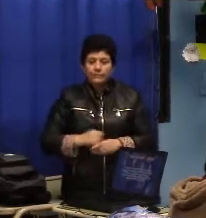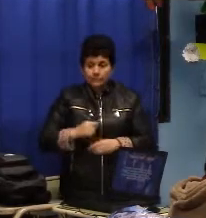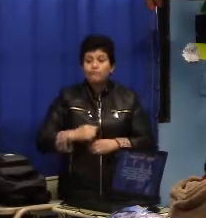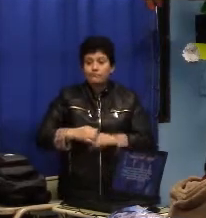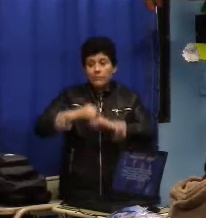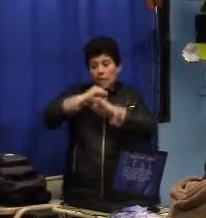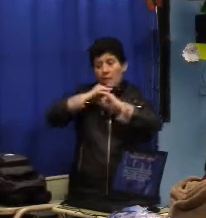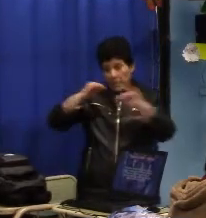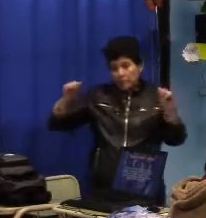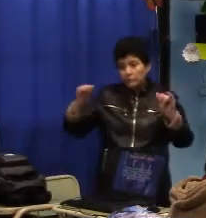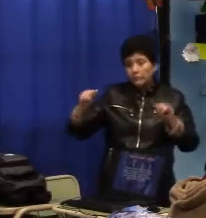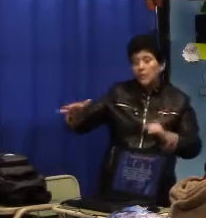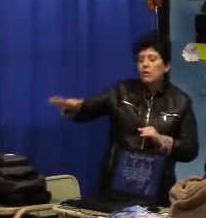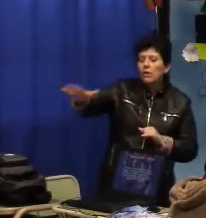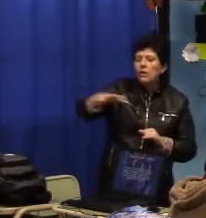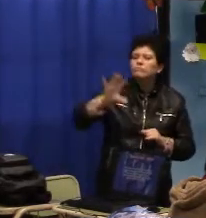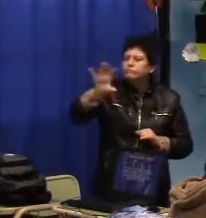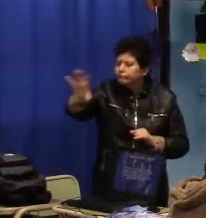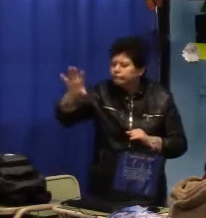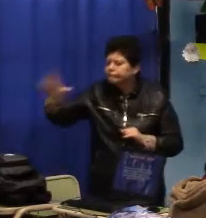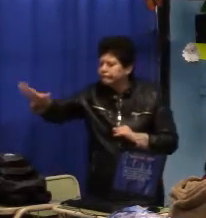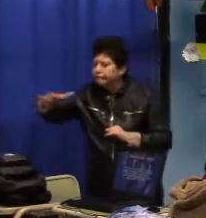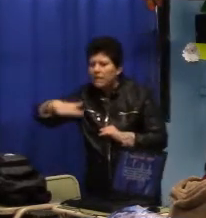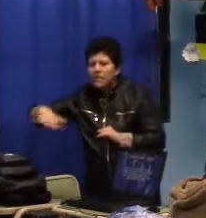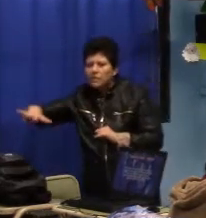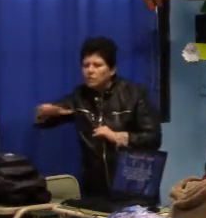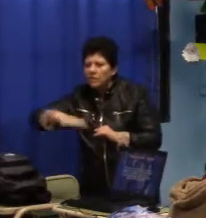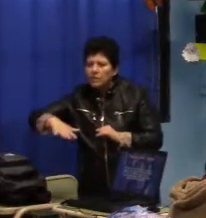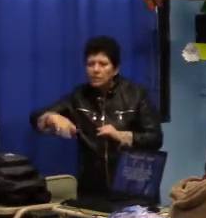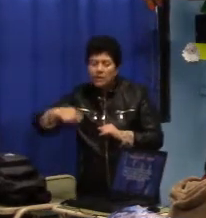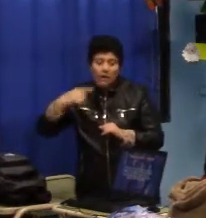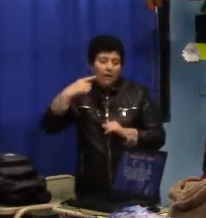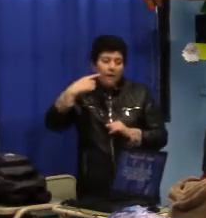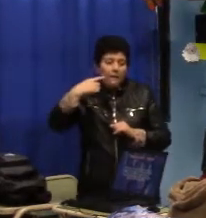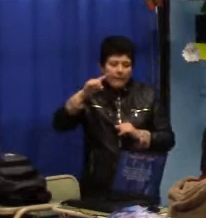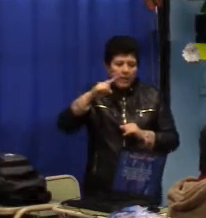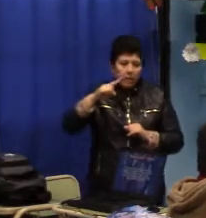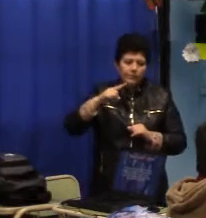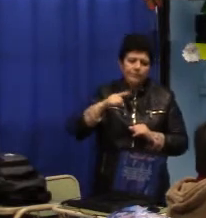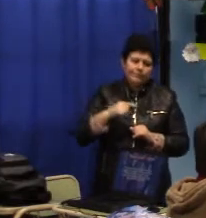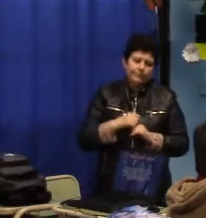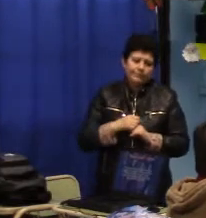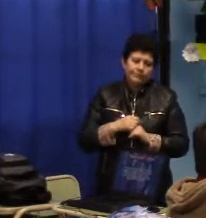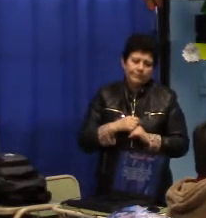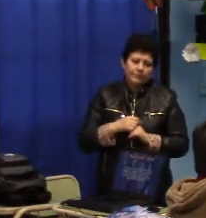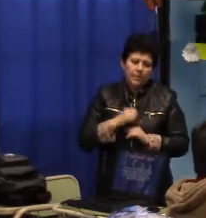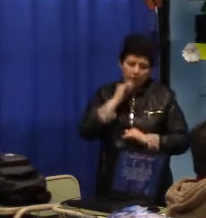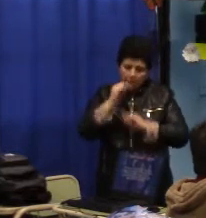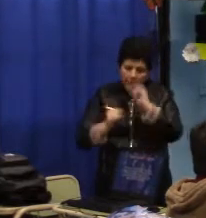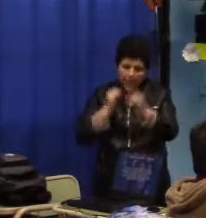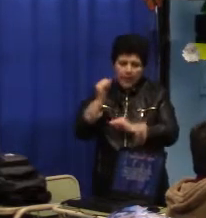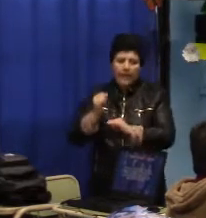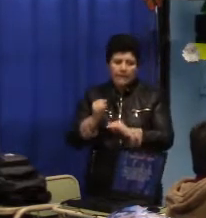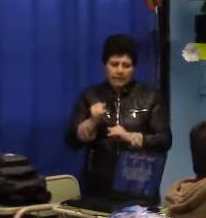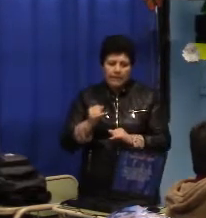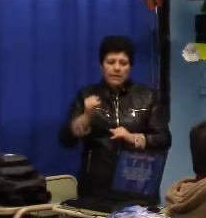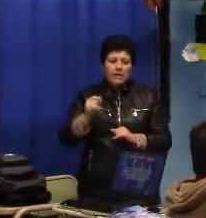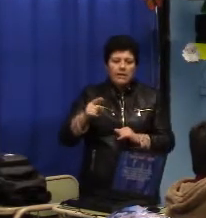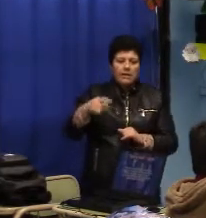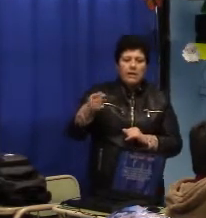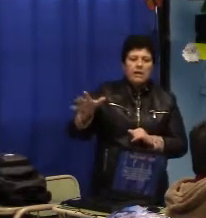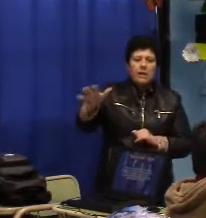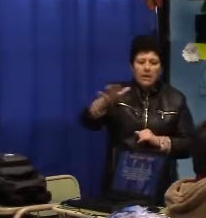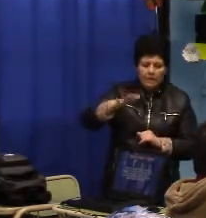Llegaban a cada ciudad y le predicaban solo a los judíos que estaban en esa ciudad. En la ciudad, pero no a toda la gente. Eso que dijo él es lo que